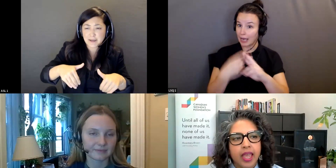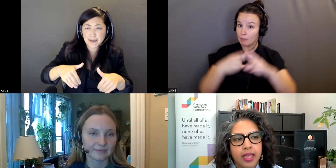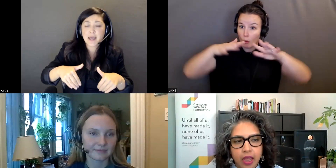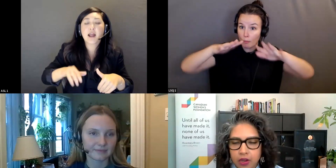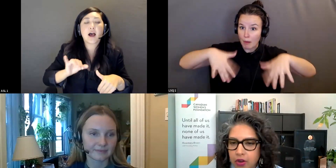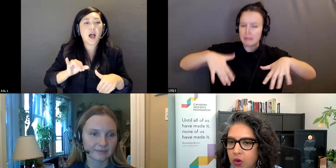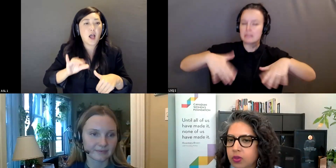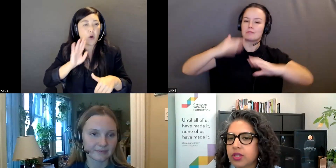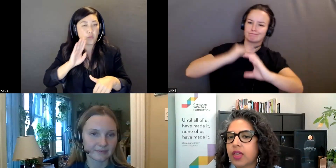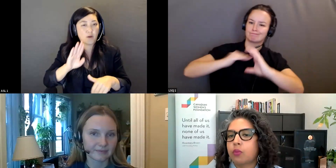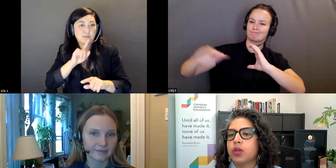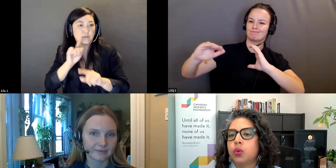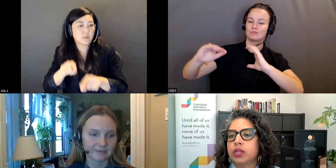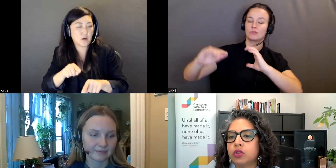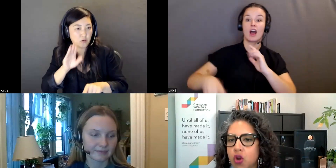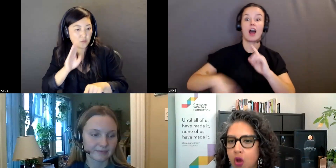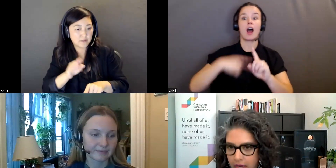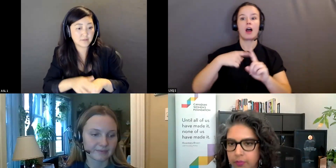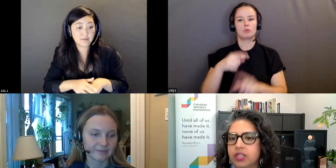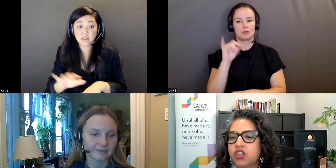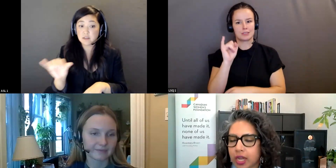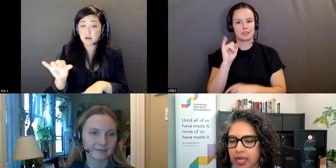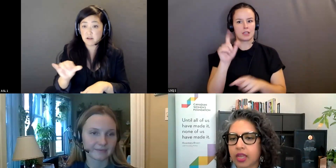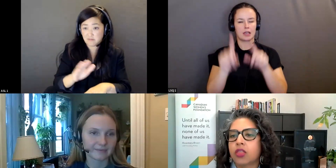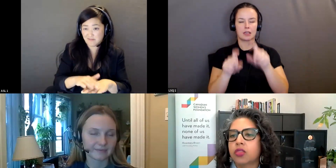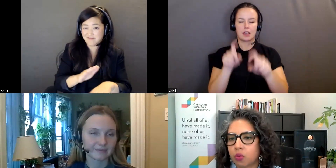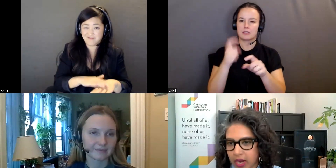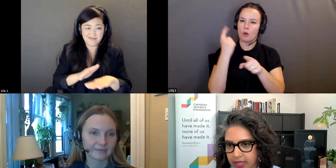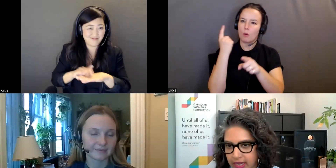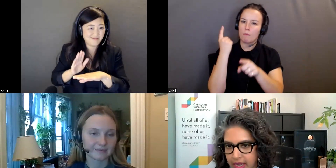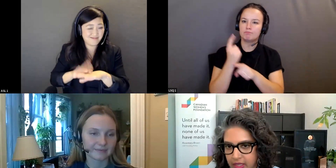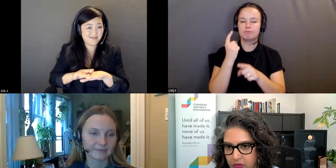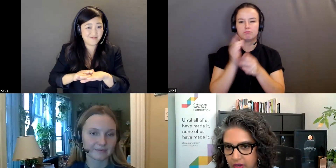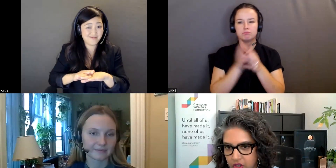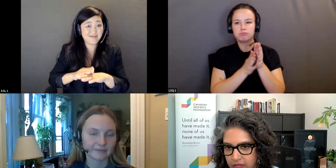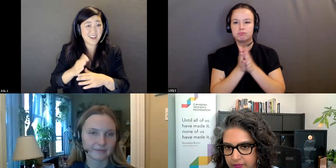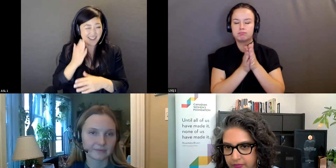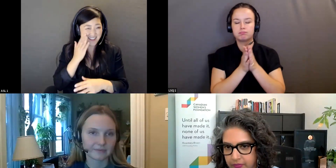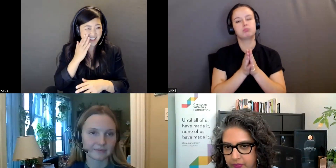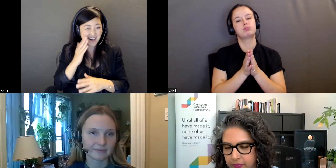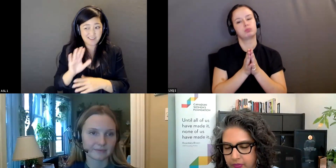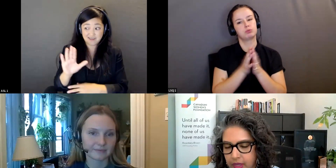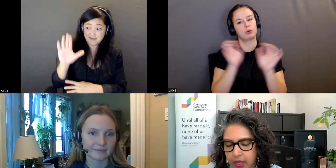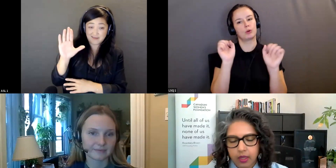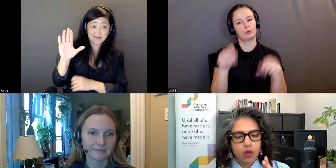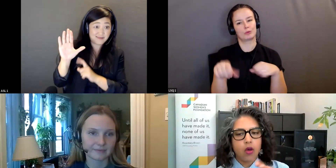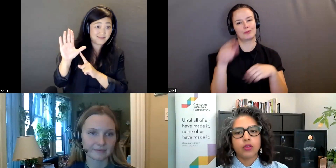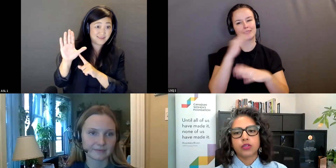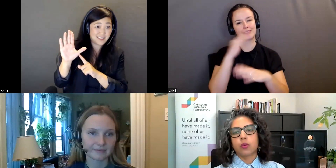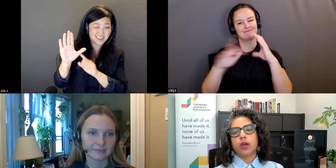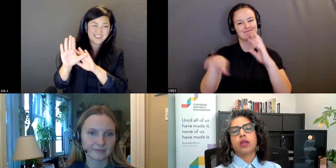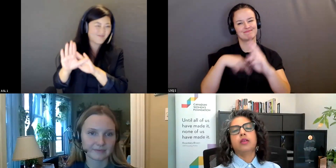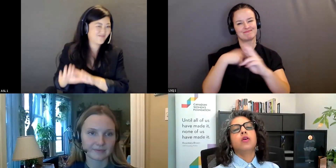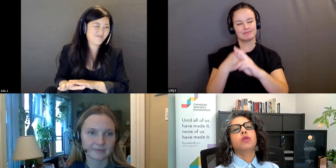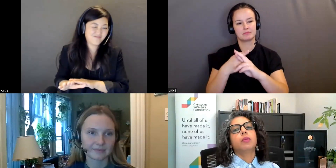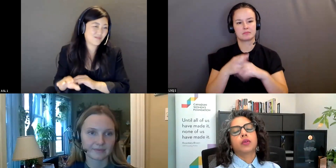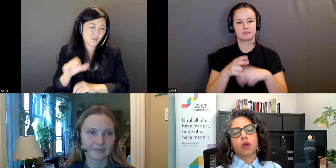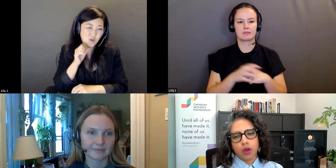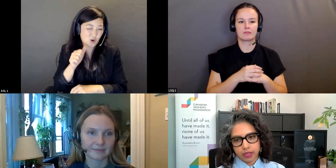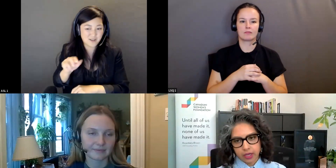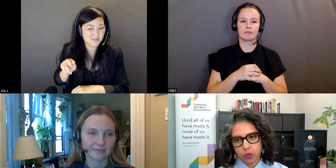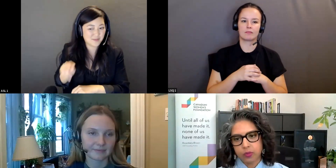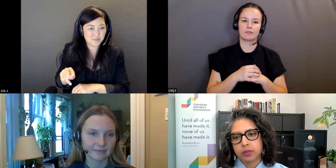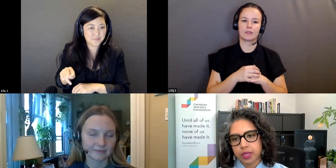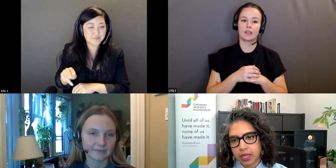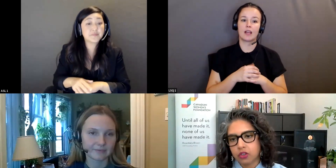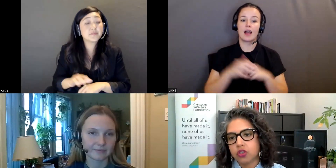répondre aux questions, surtout si ce sont des questions vraiment très intéressantes. Et sachez que nous n'allons pas vérifier la fonction «